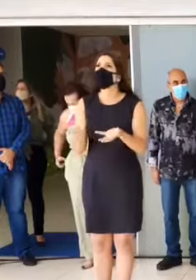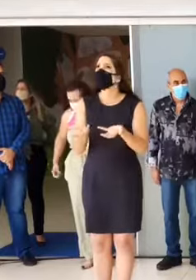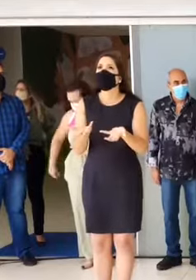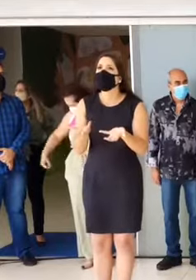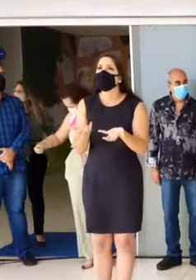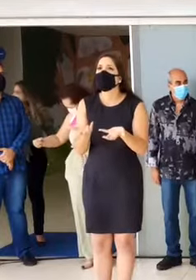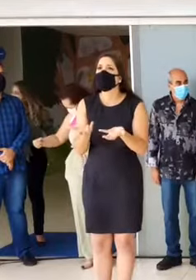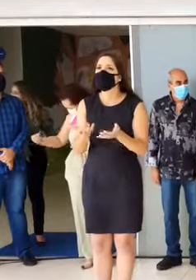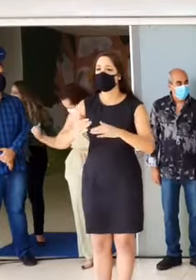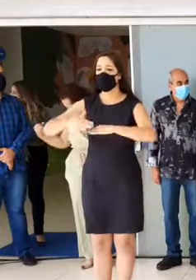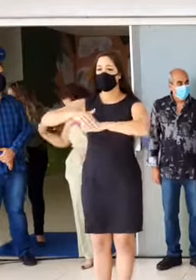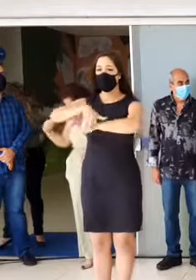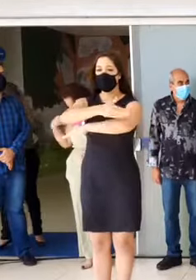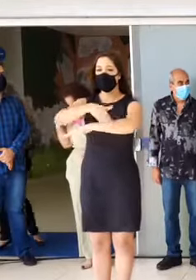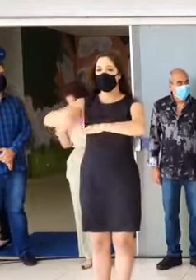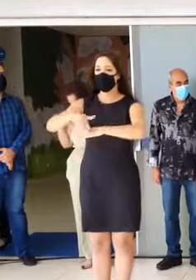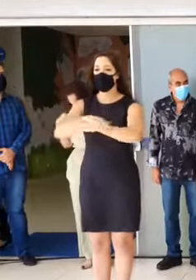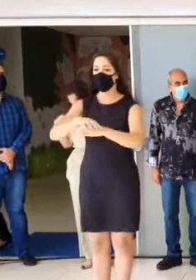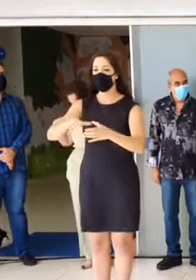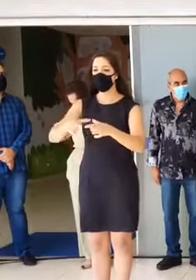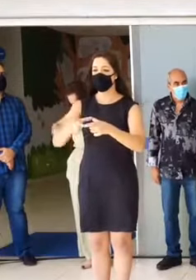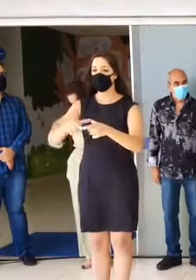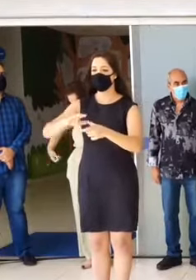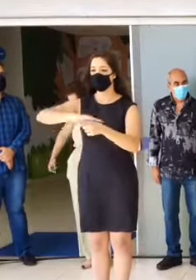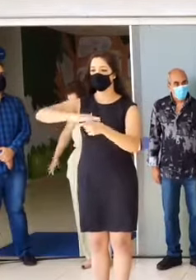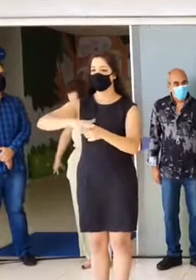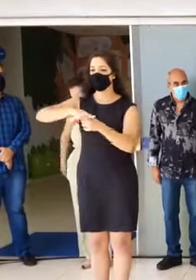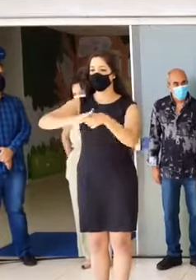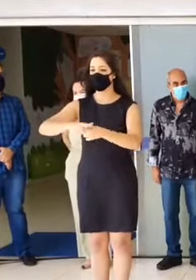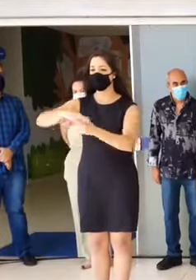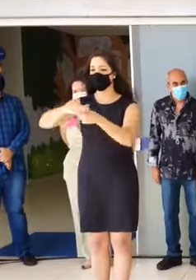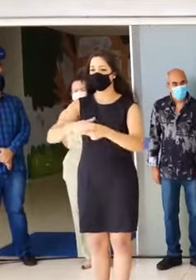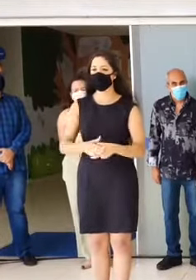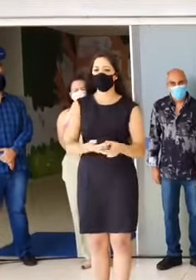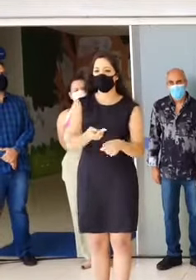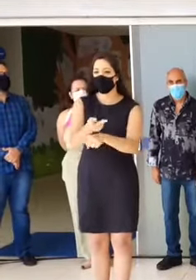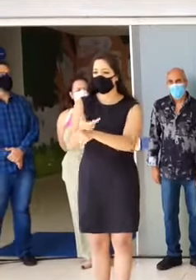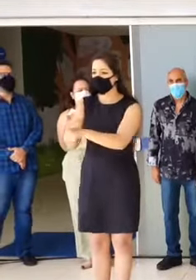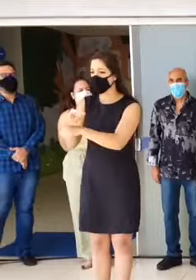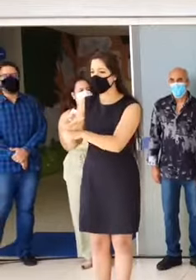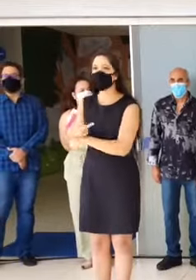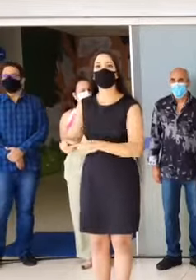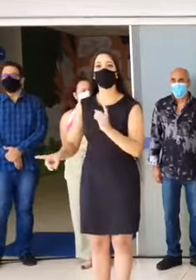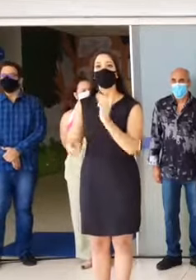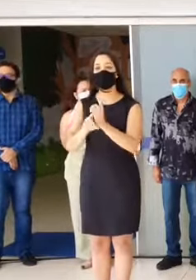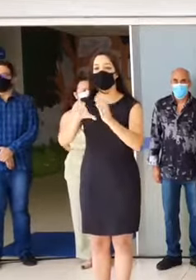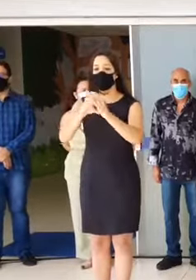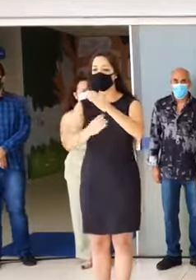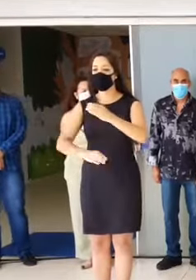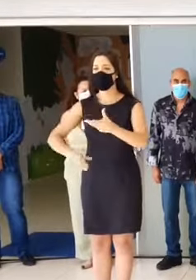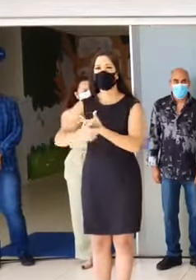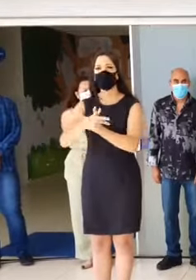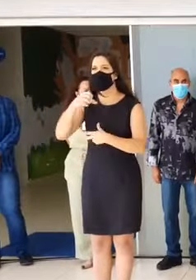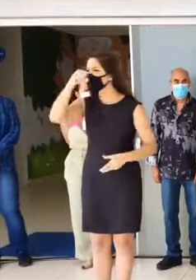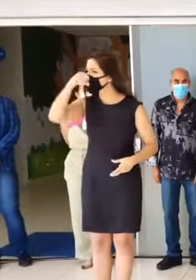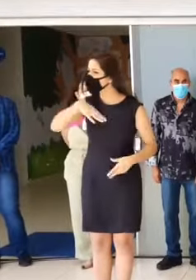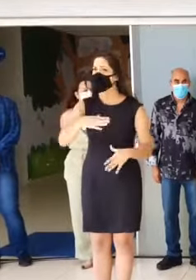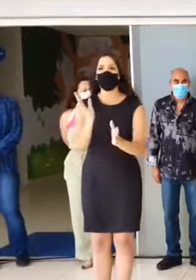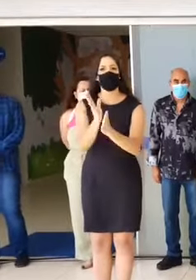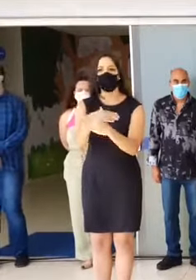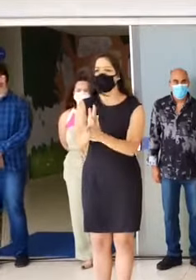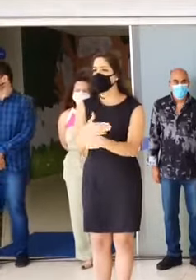de esgoto, que só tinha tampa, não tinha esgoto, foi localizada aqui. Então, absurdos de